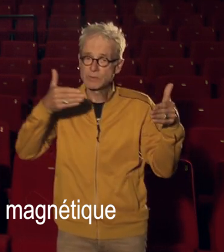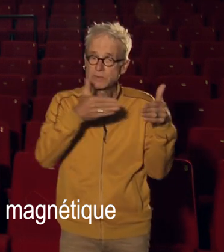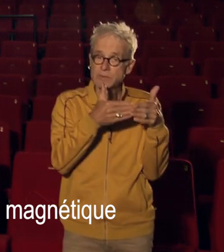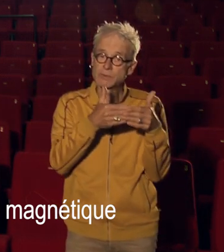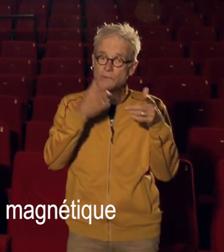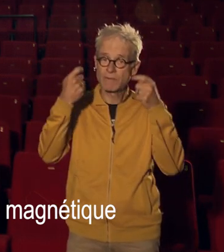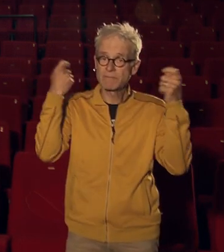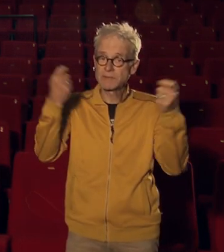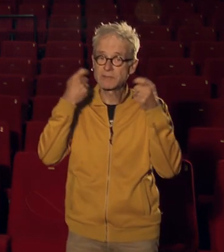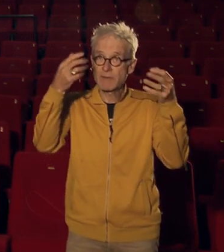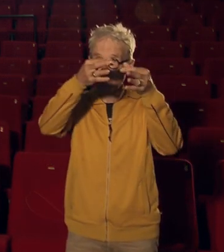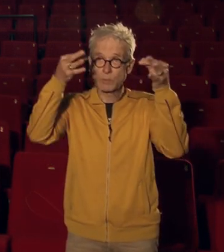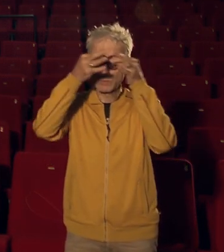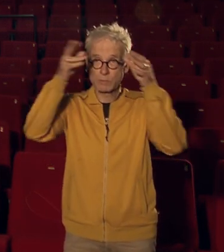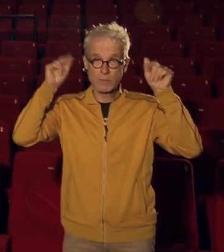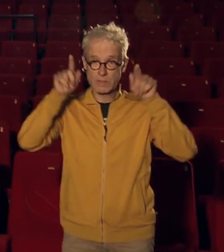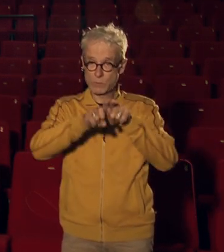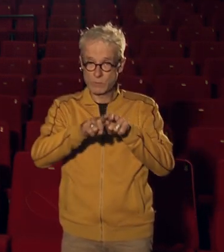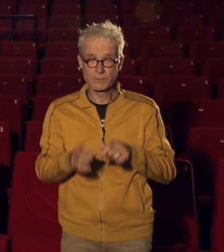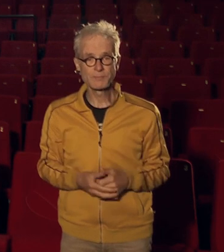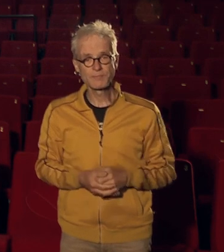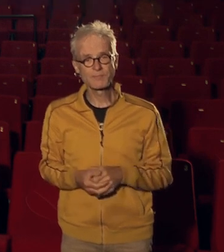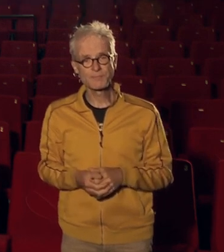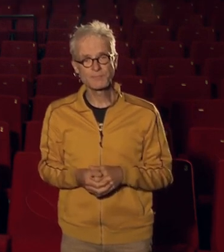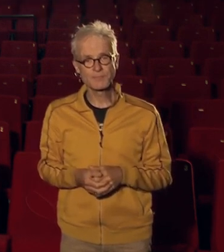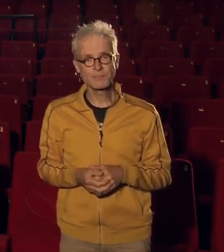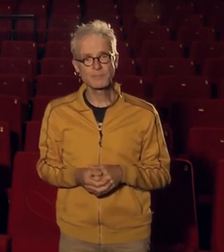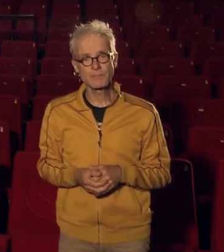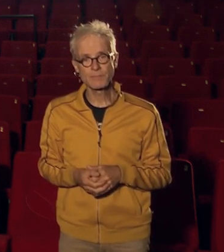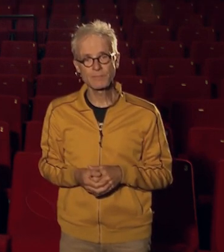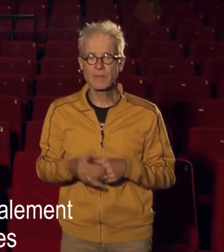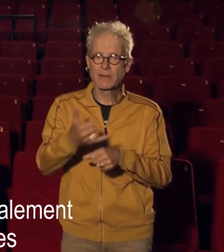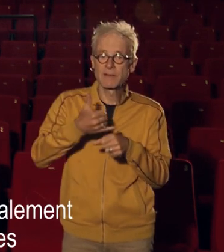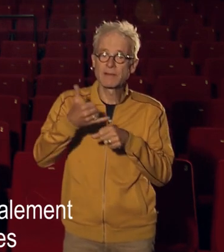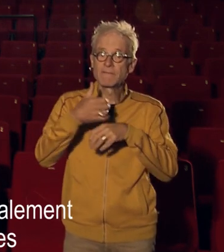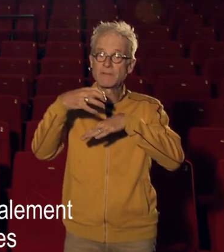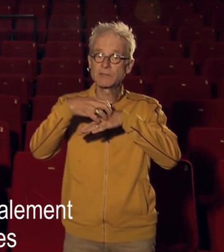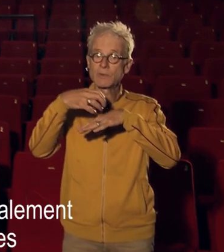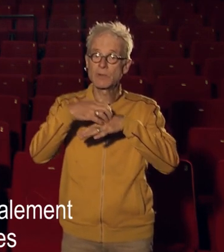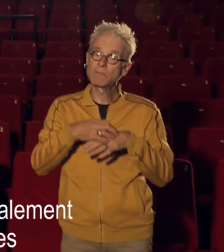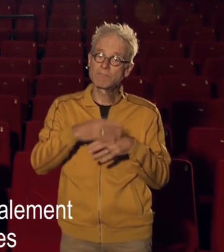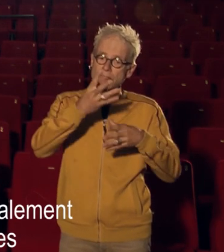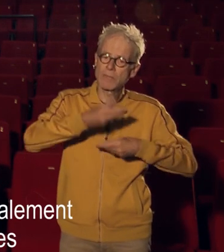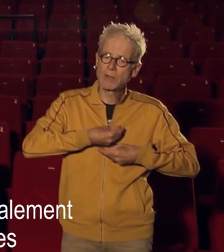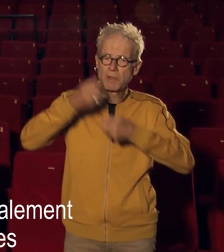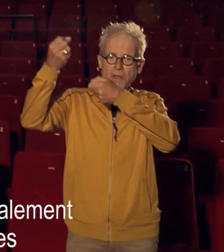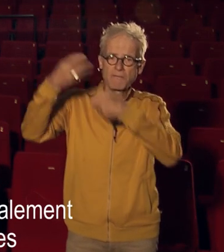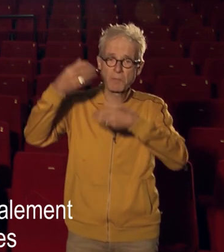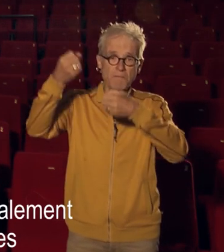autres lieux du festival qui accueillent des conférences et des rencontres. Le Café des Champs Libres accueille également différents événements